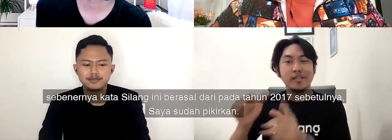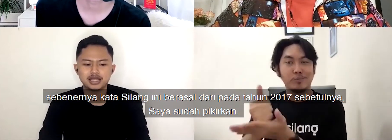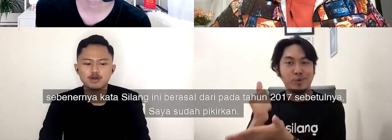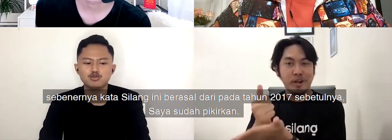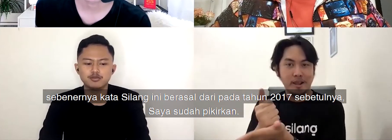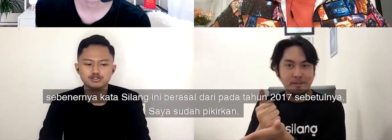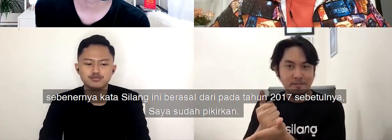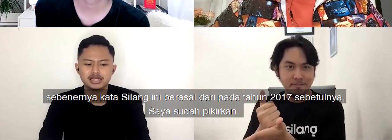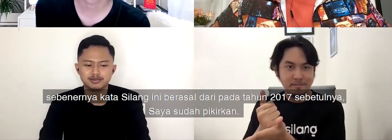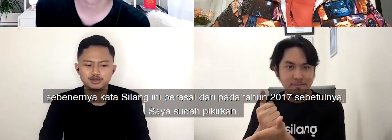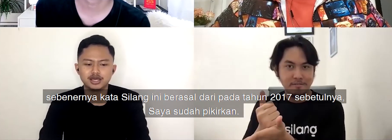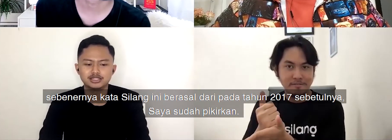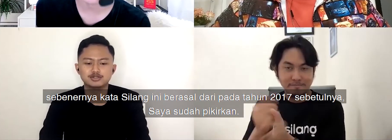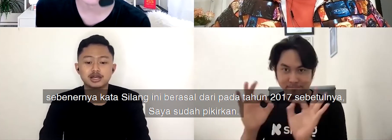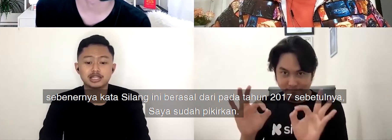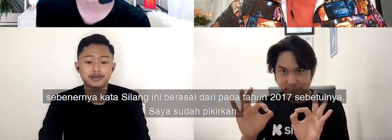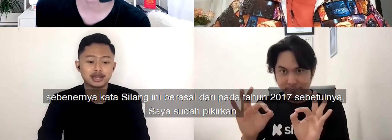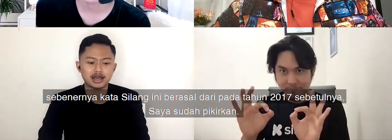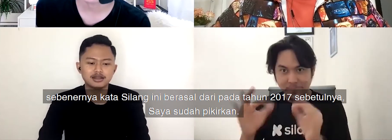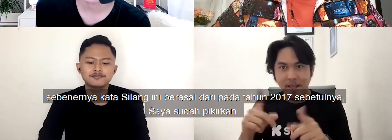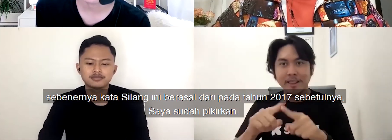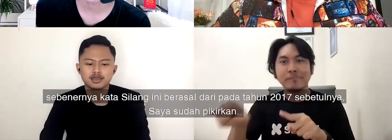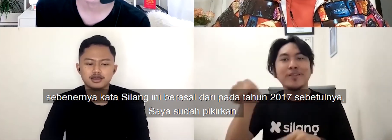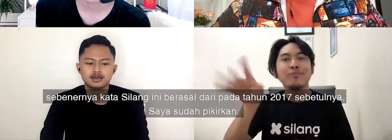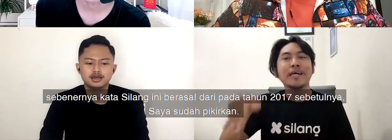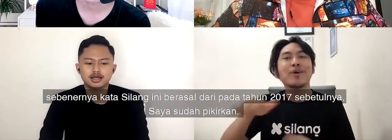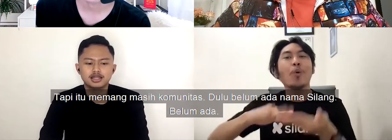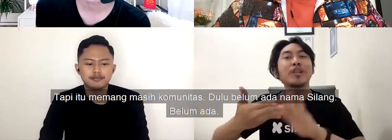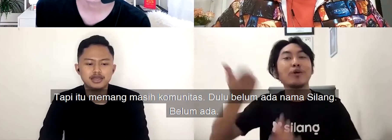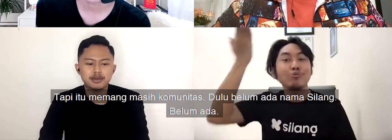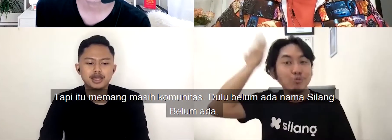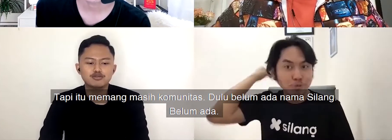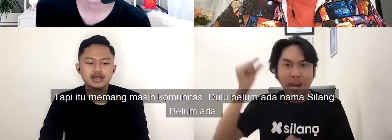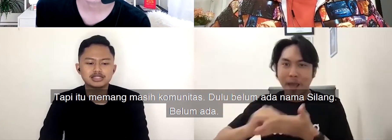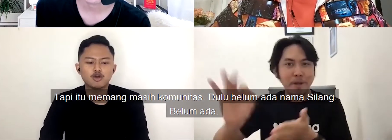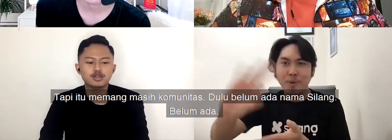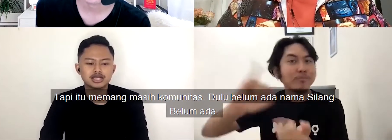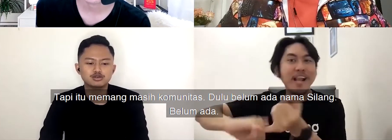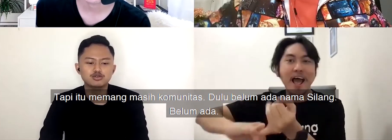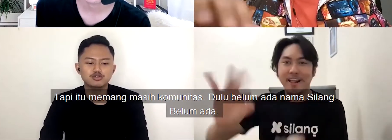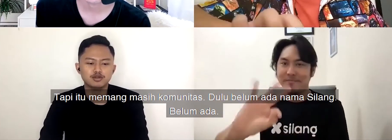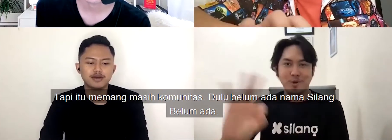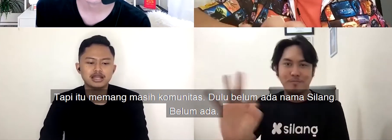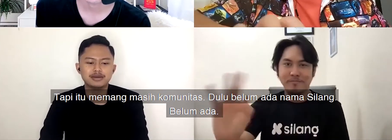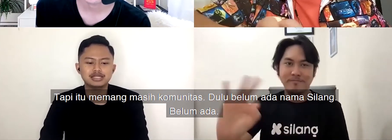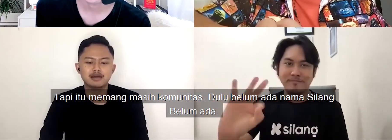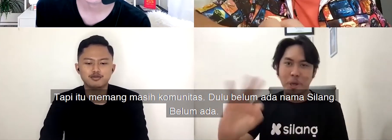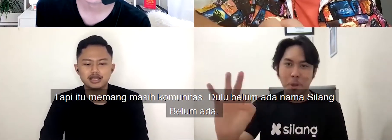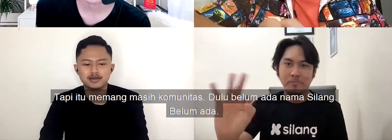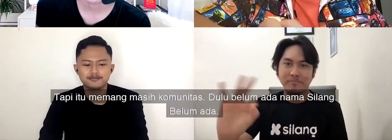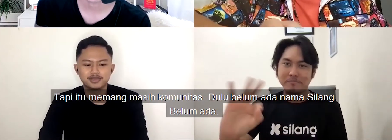pada tahun 2017 Sebetulnya saya sudah terpikirkan tapi memang itu masih komunitas dulu belum